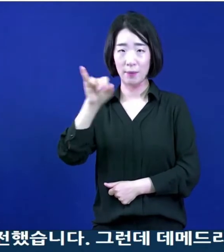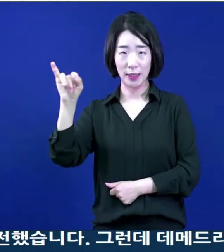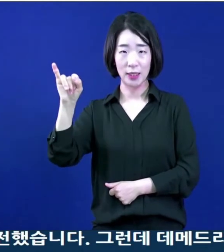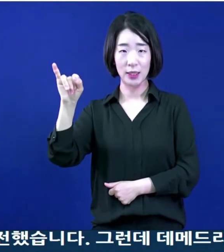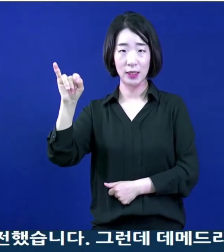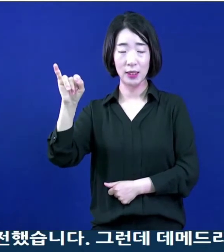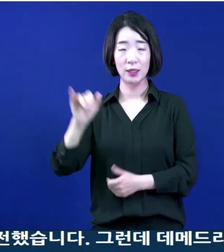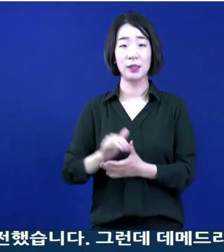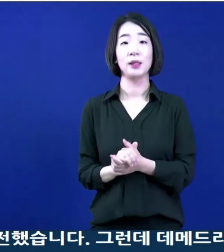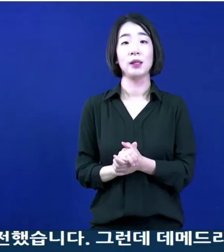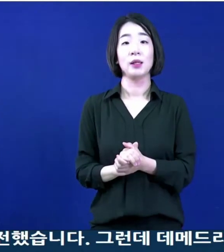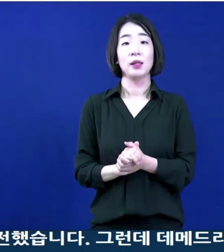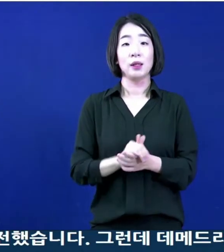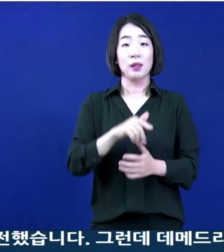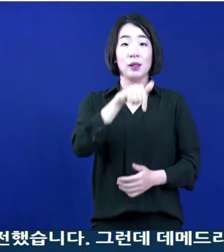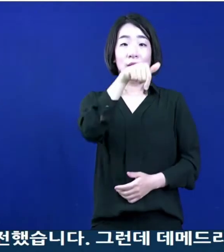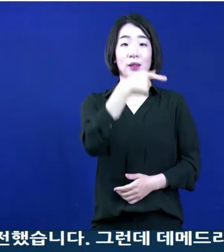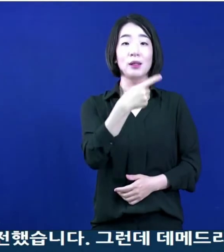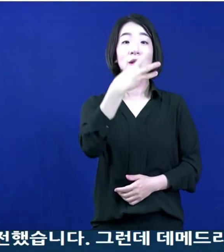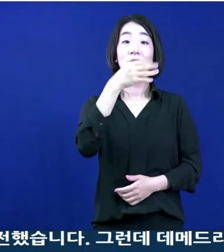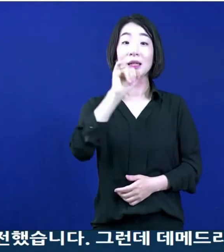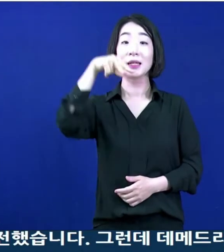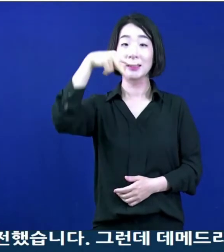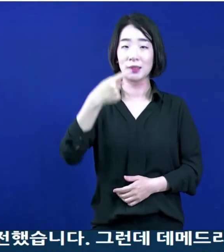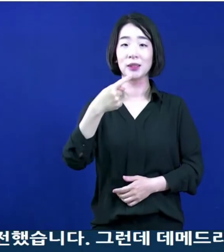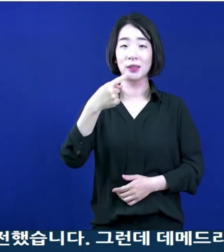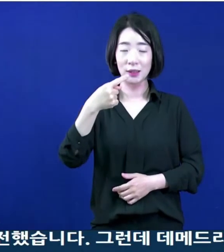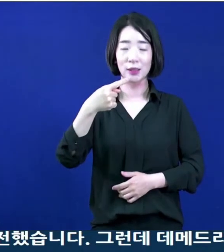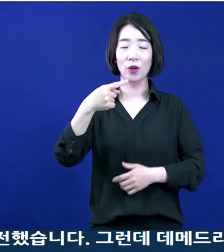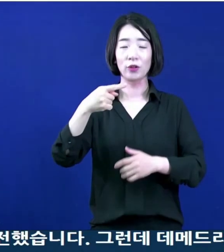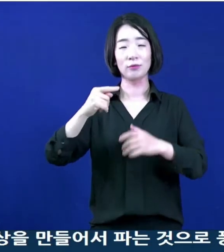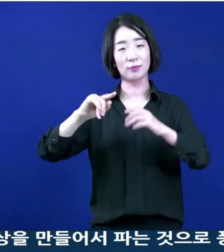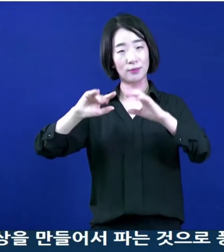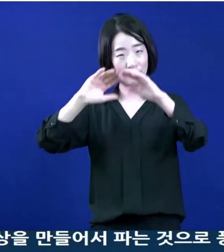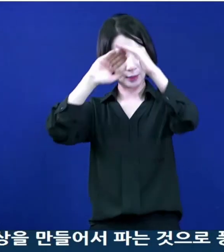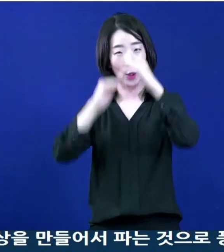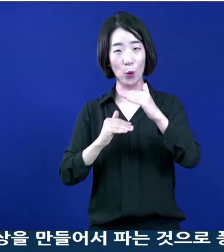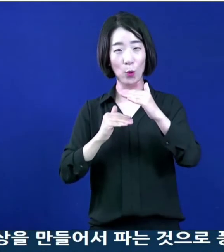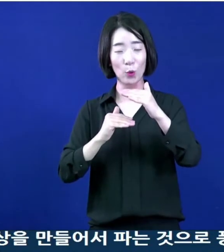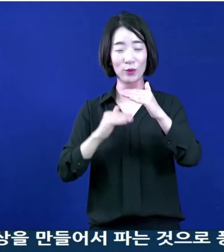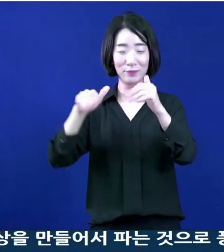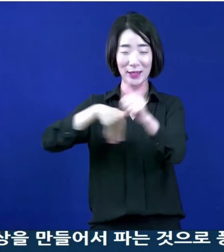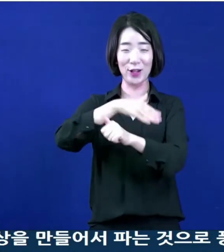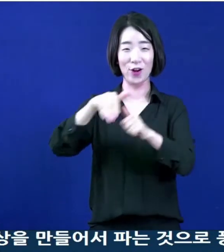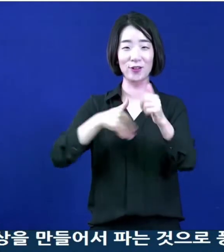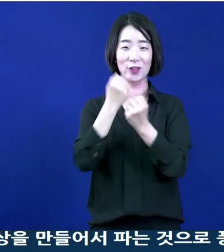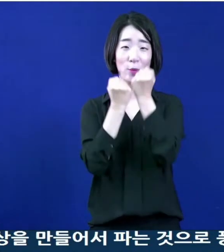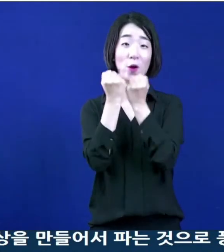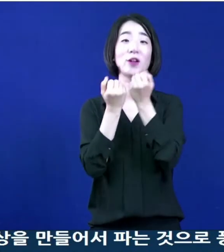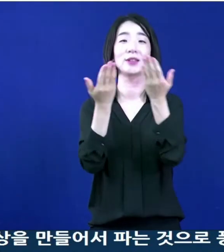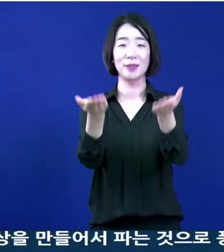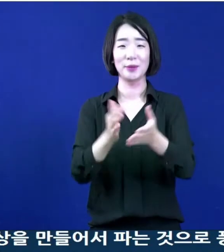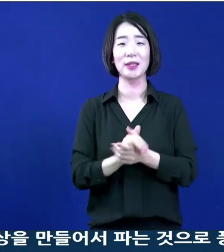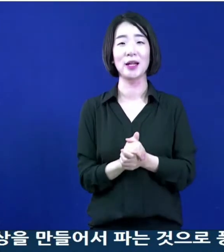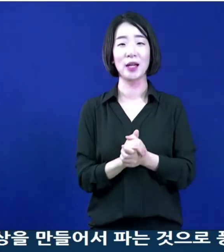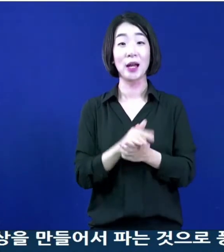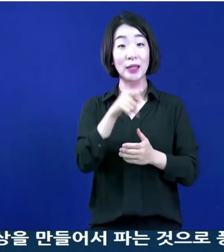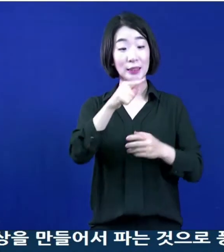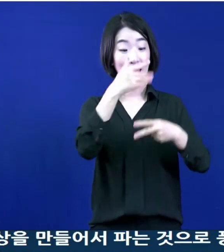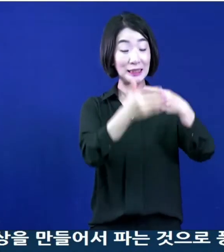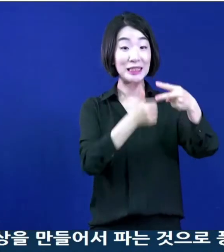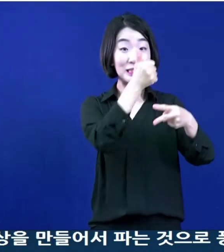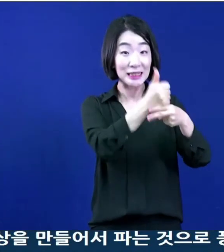아데미입니다. 자, 그리스 신화 세계로 여러분 잠깐 인도해 드립니다. 배경 설명입니다. 그리스 신화에는 이 신들이 등급이